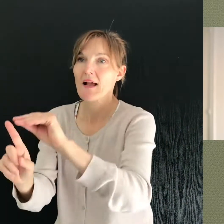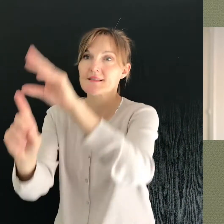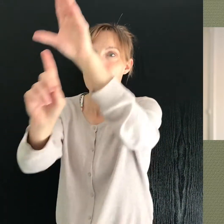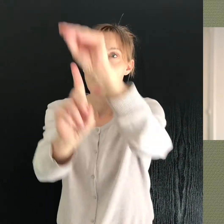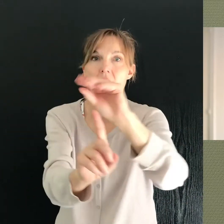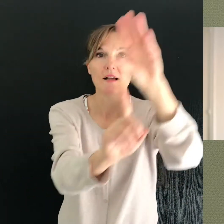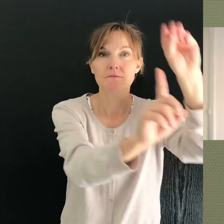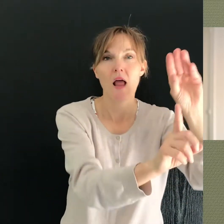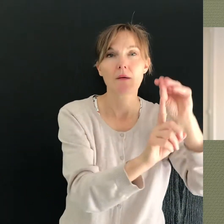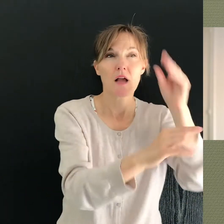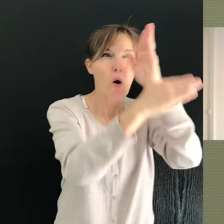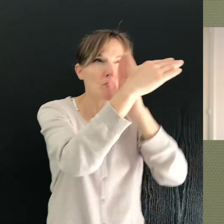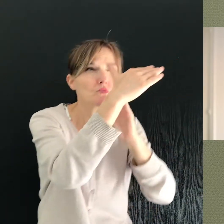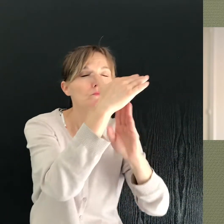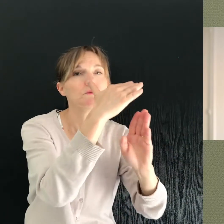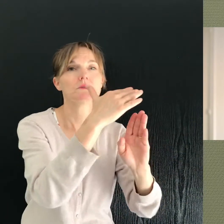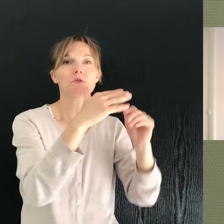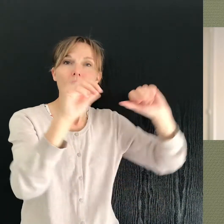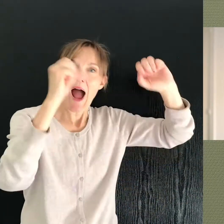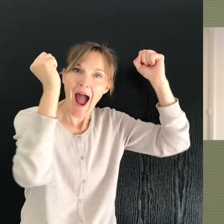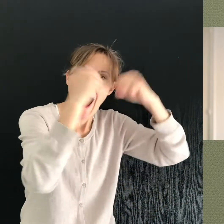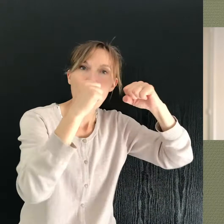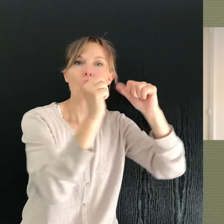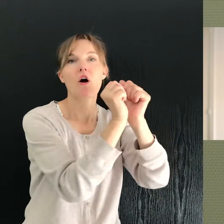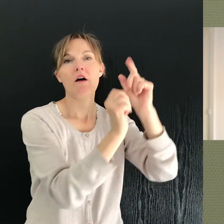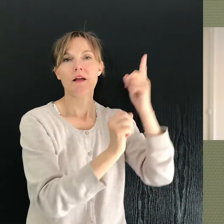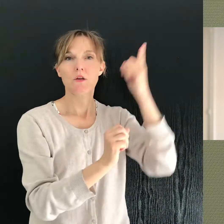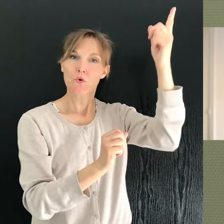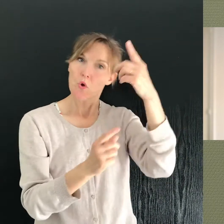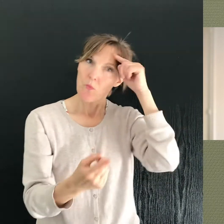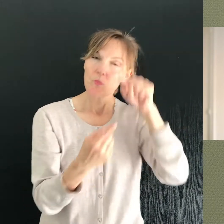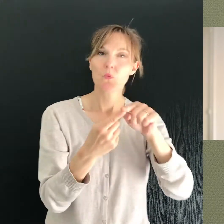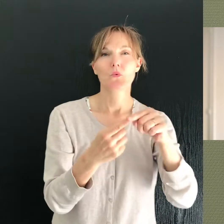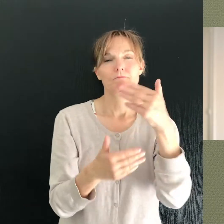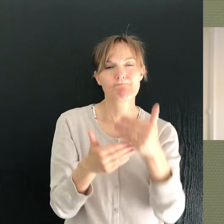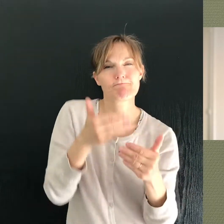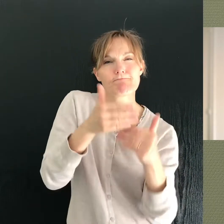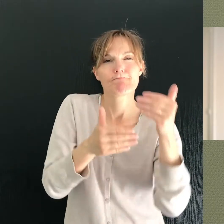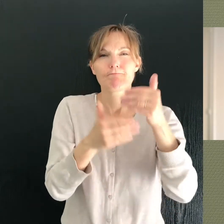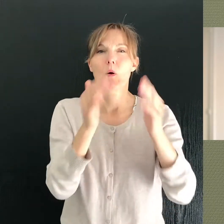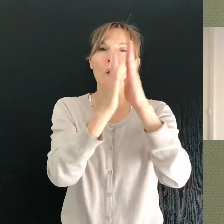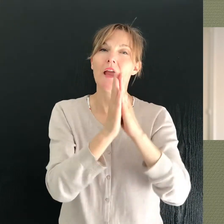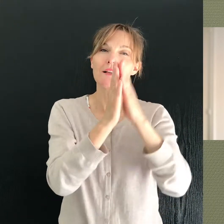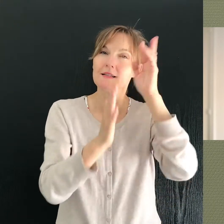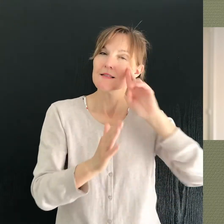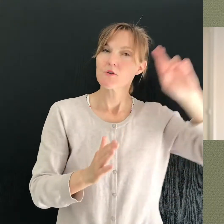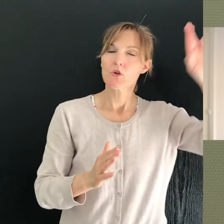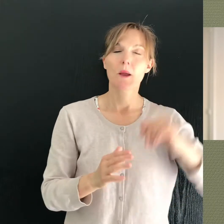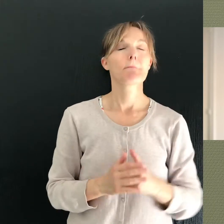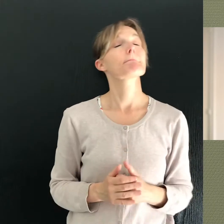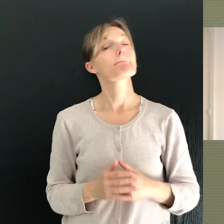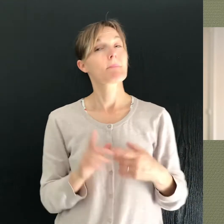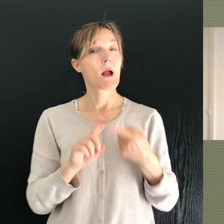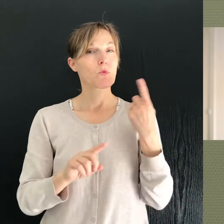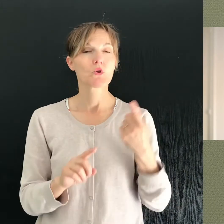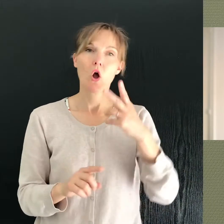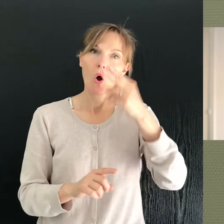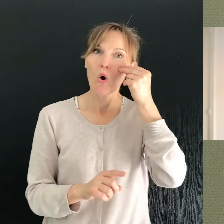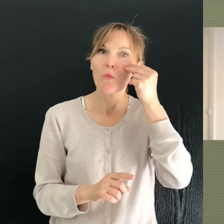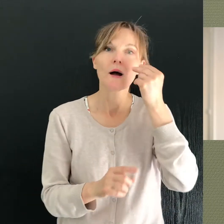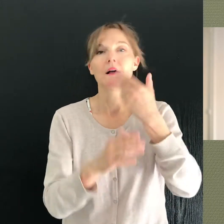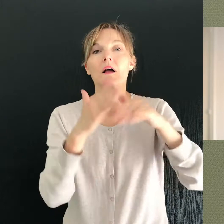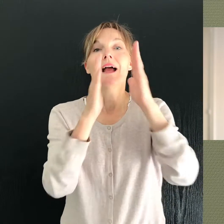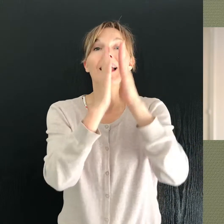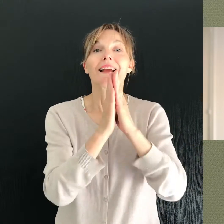et en accord avec Dieu pour construire l'Église du Seigneur. Il faut d'abord comprendre que dans l'Église du Seigneur, ce n'est